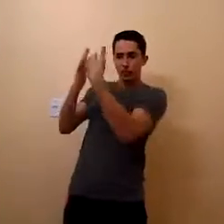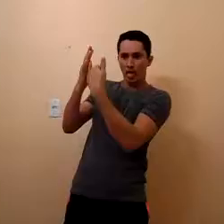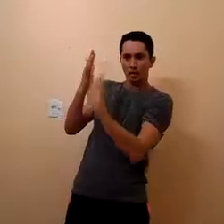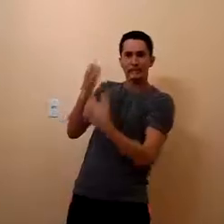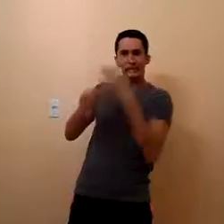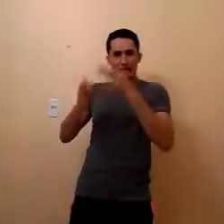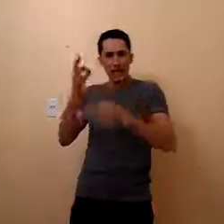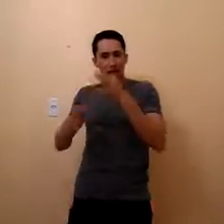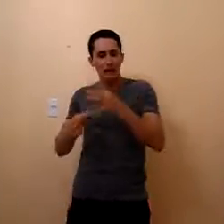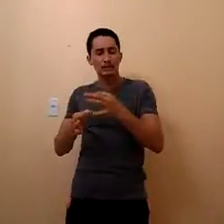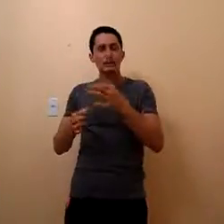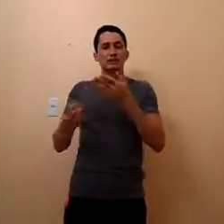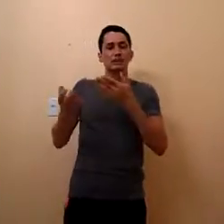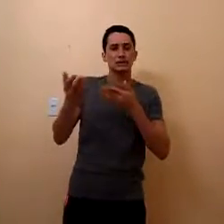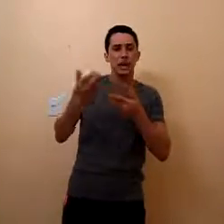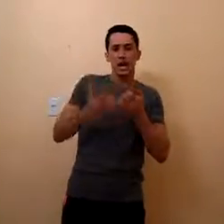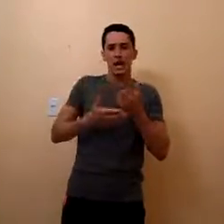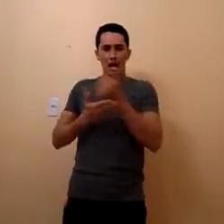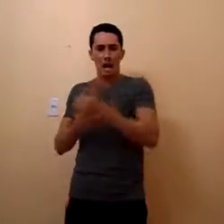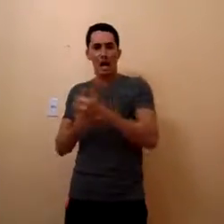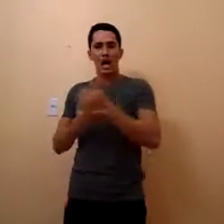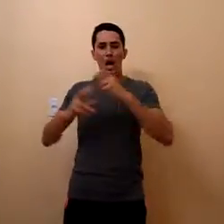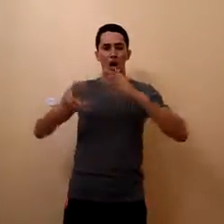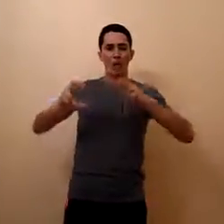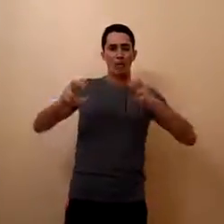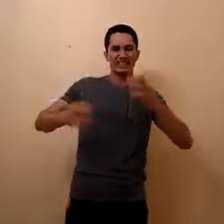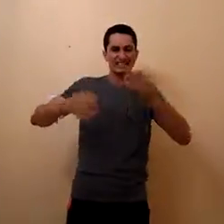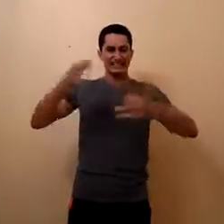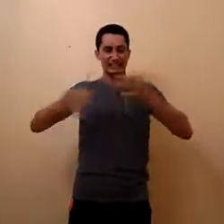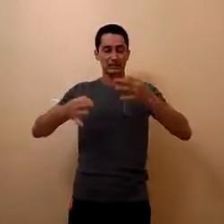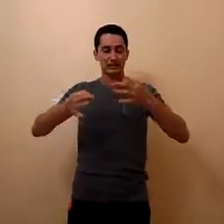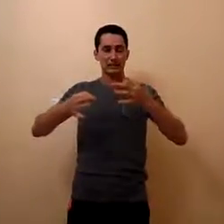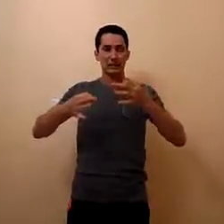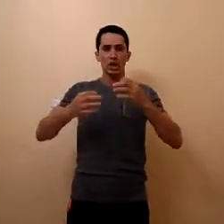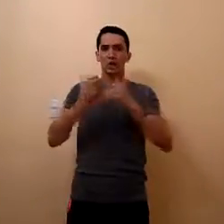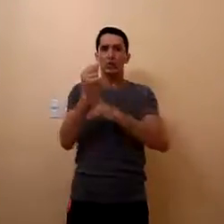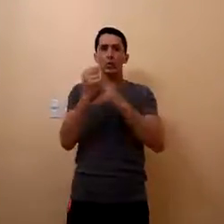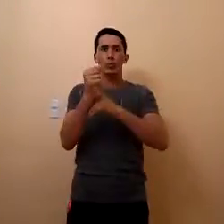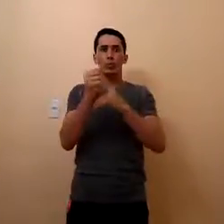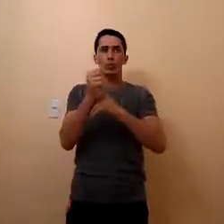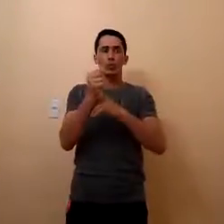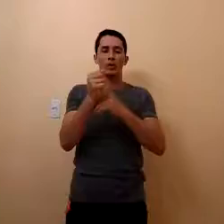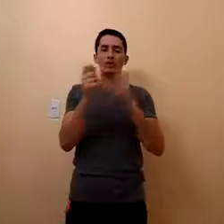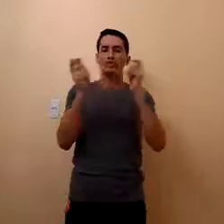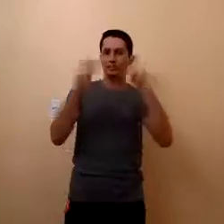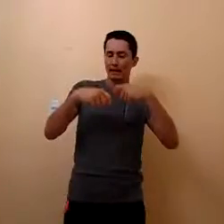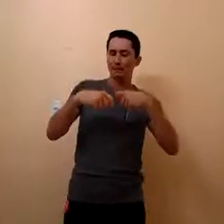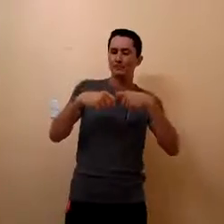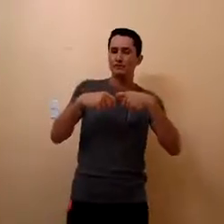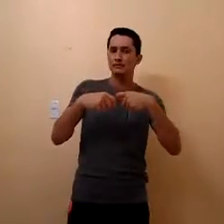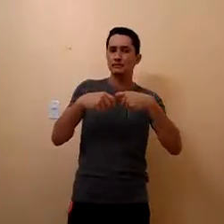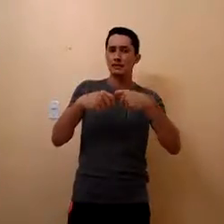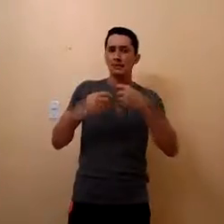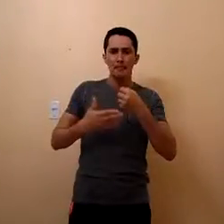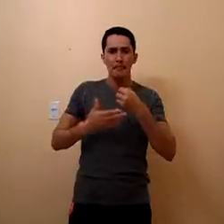os envolvidos vão à júri popular. Como existe uma testemunha ocular, é imprescindível para a acusação, para